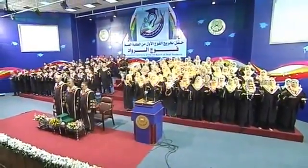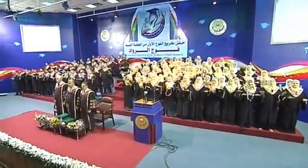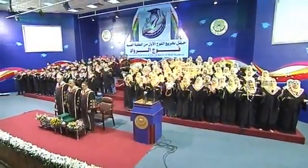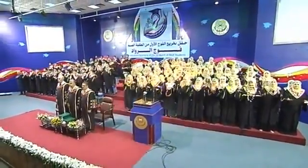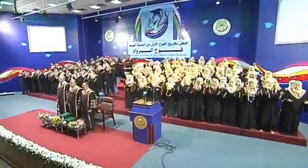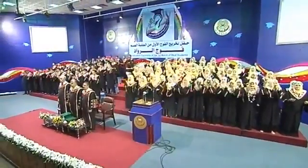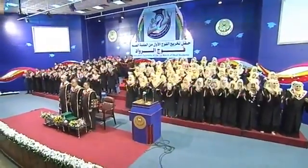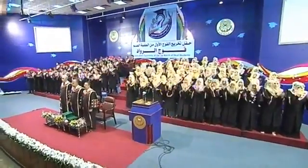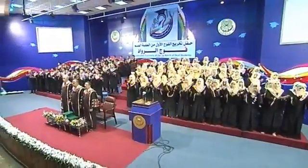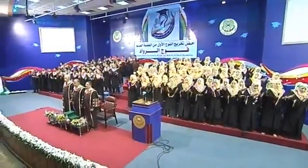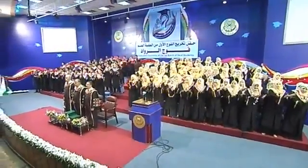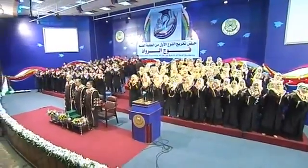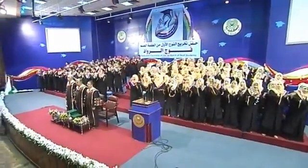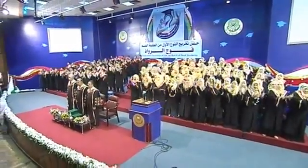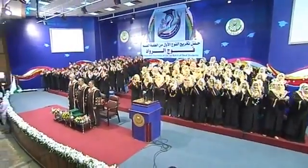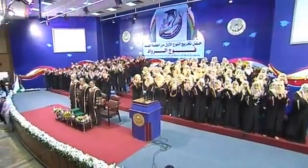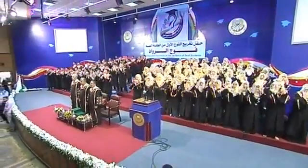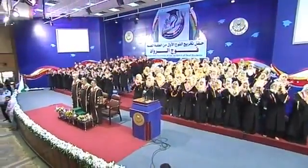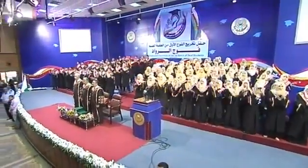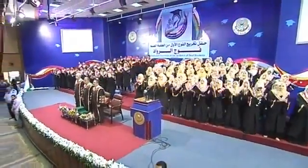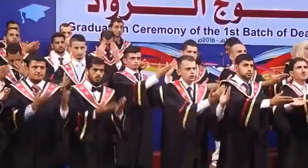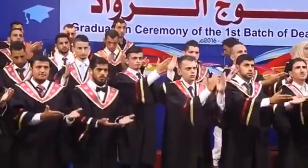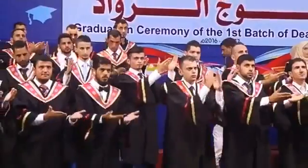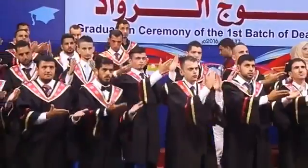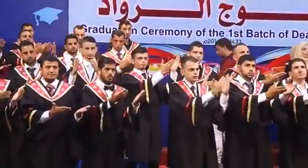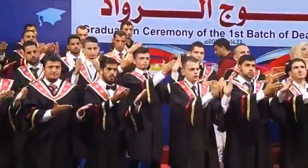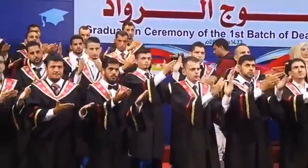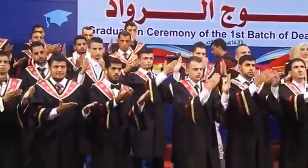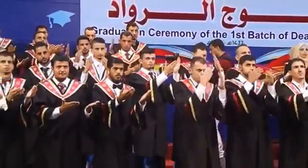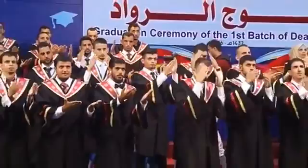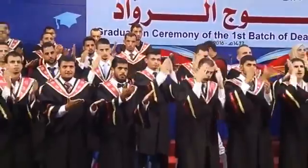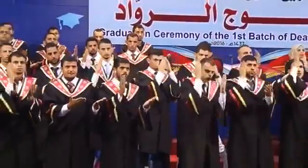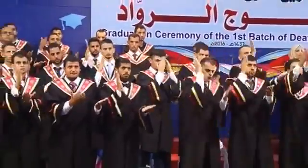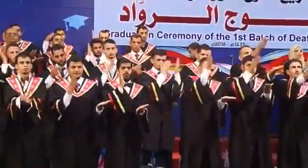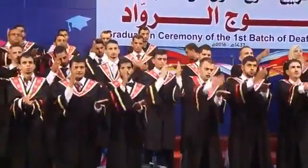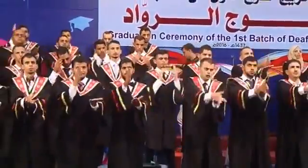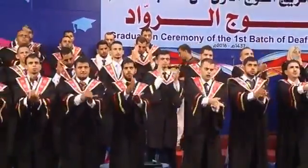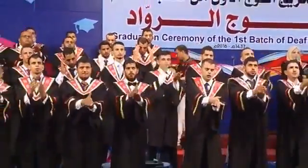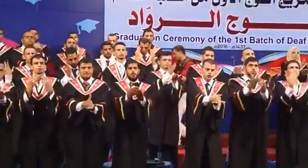لبيك لبيك للحق فانتسبي،